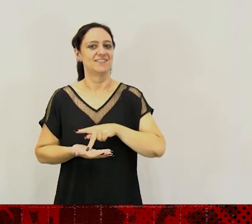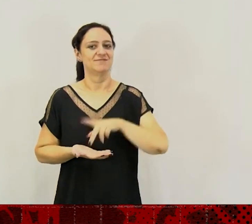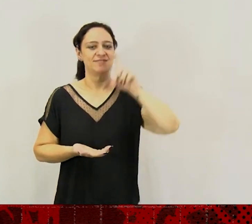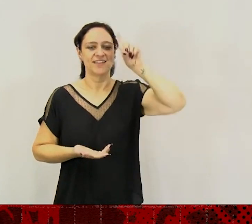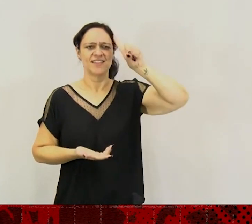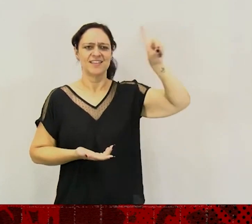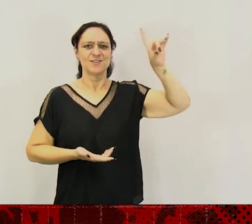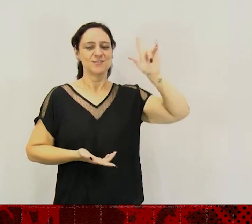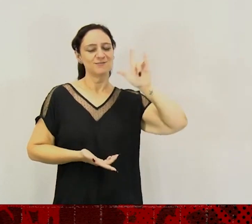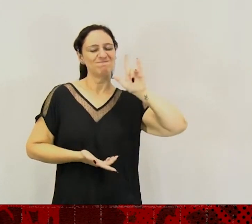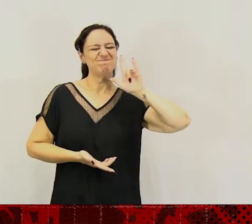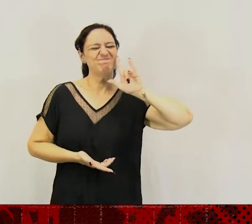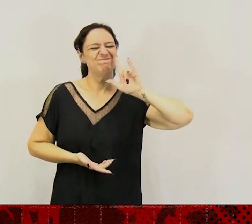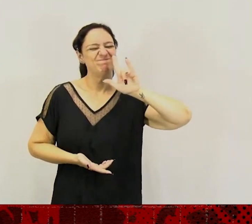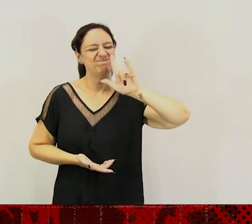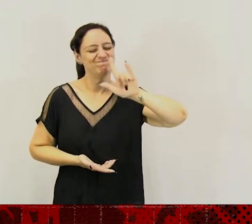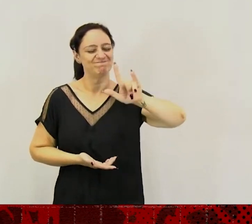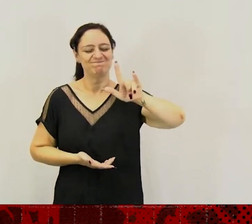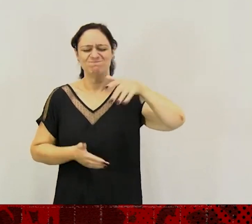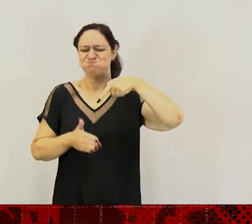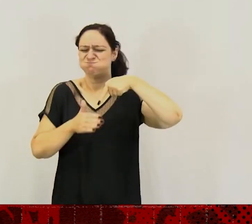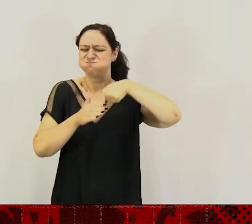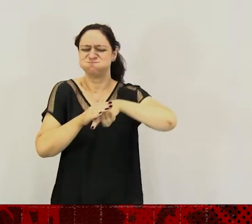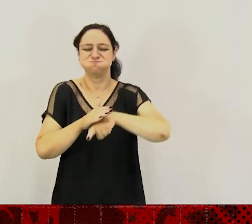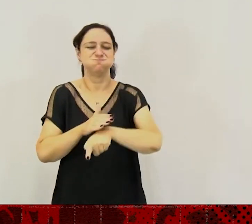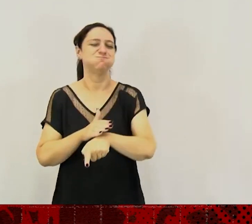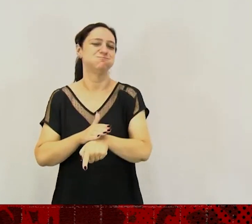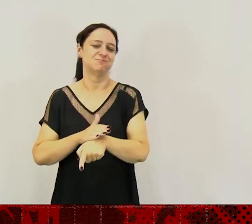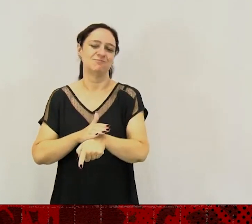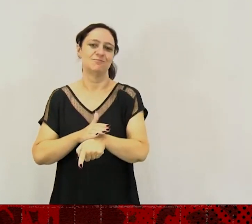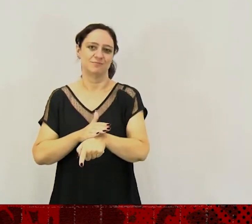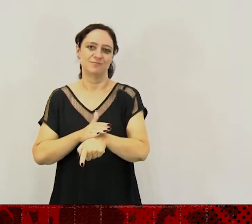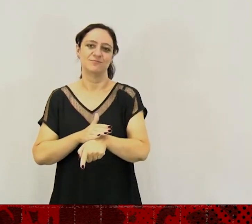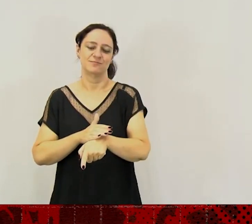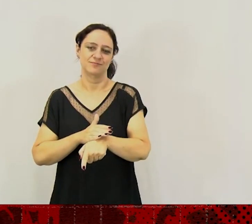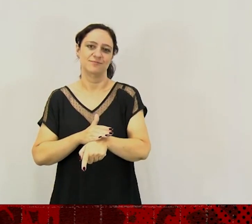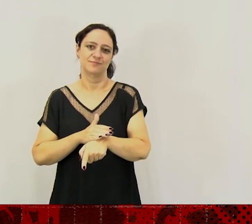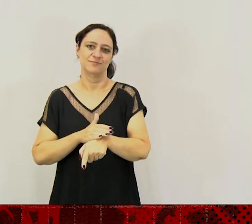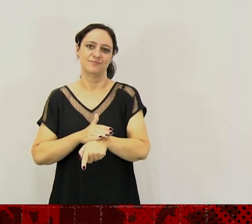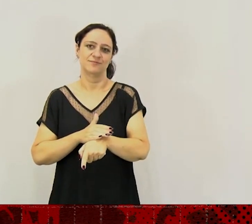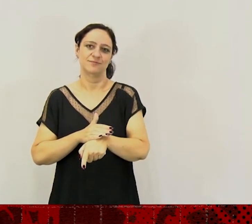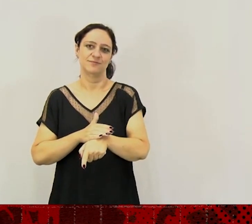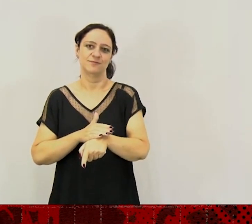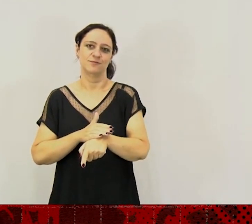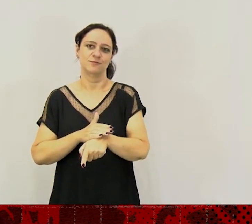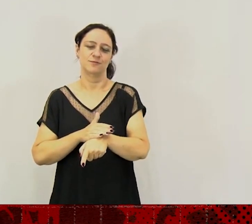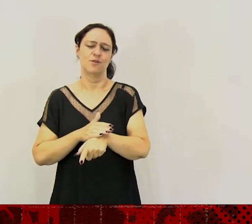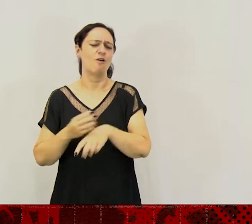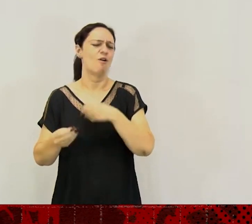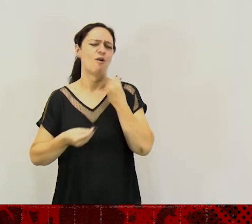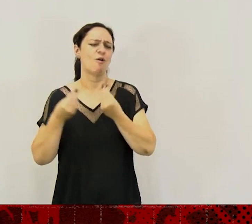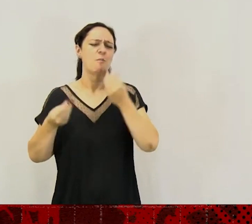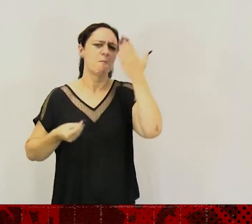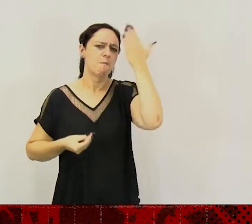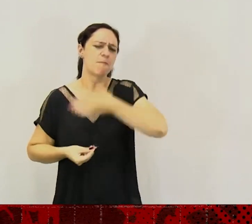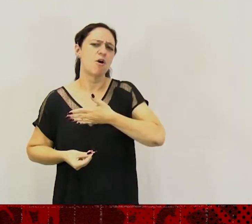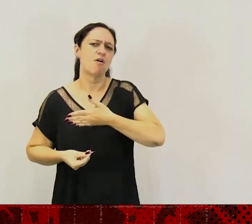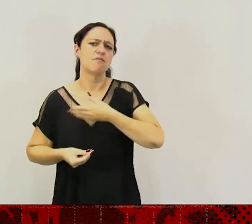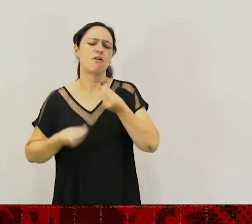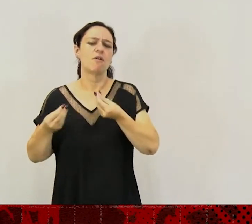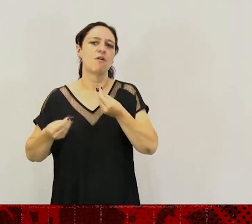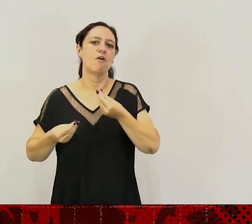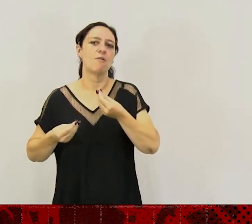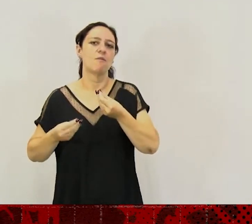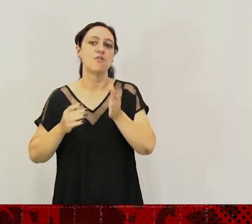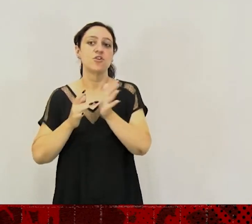Ele ama muito. E a prova disso é justamente que Ele morreu na